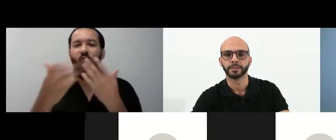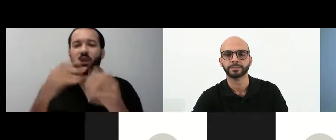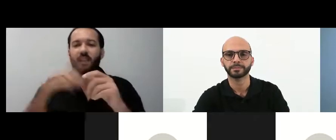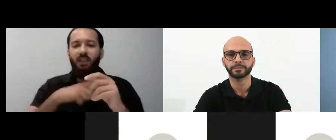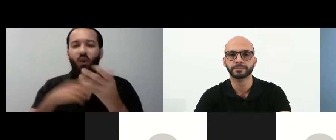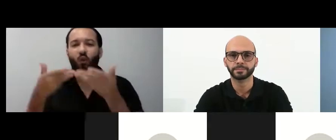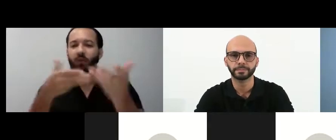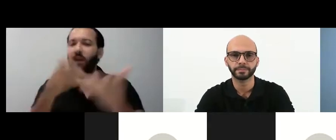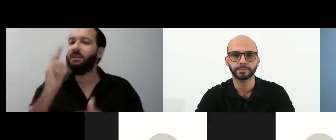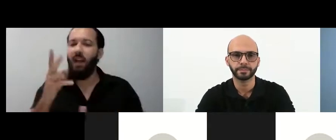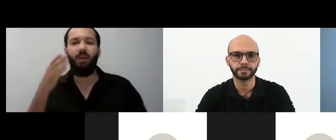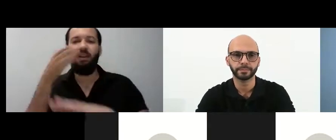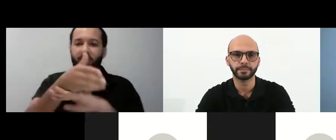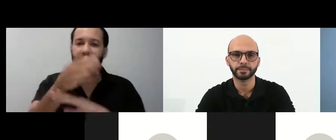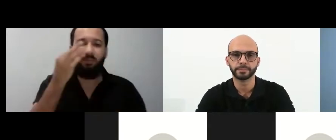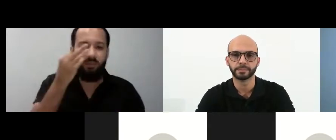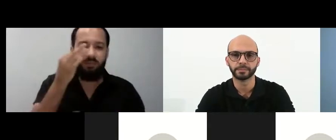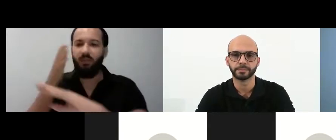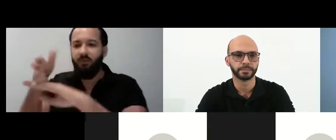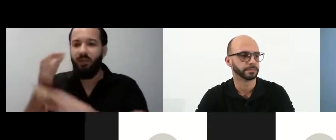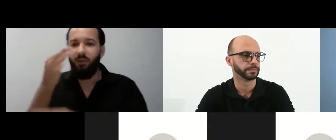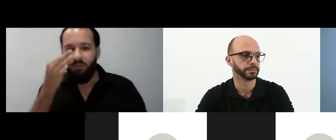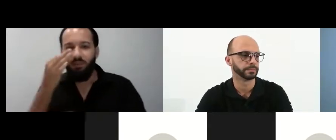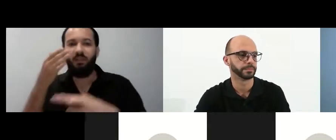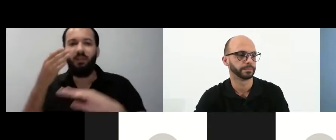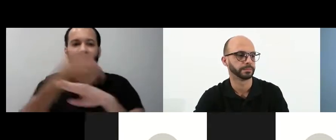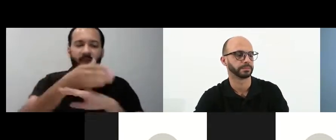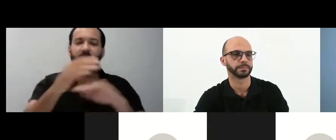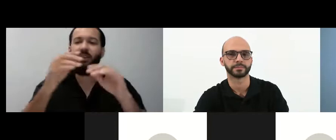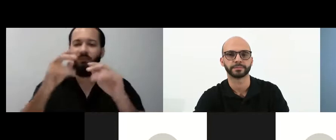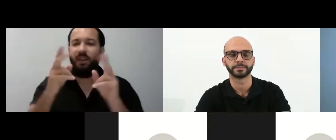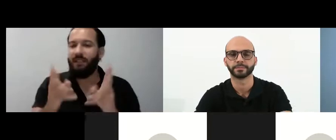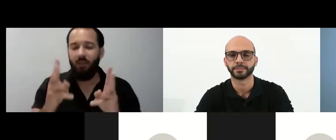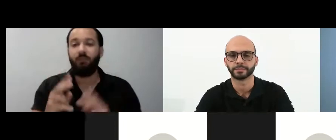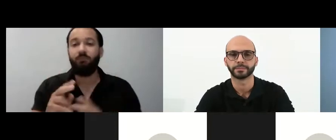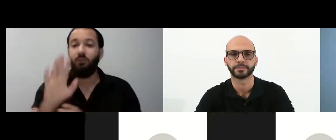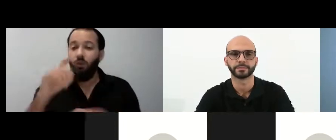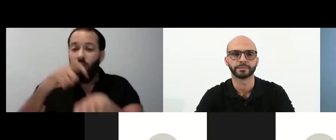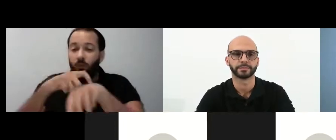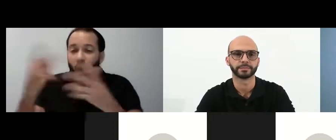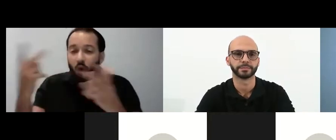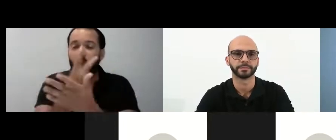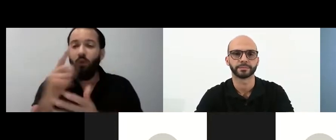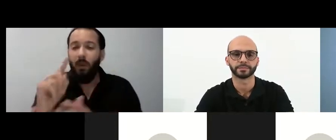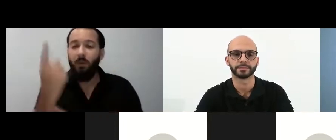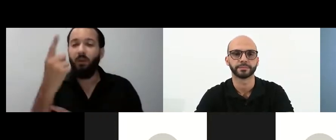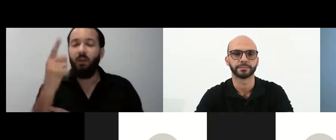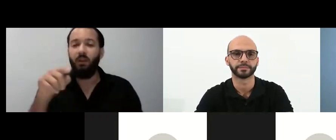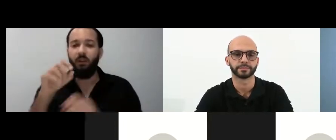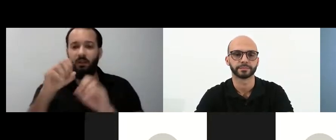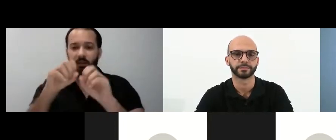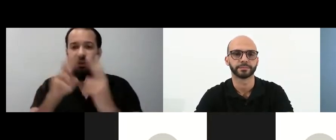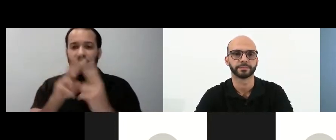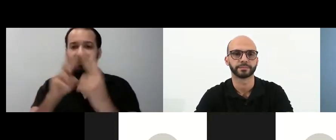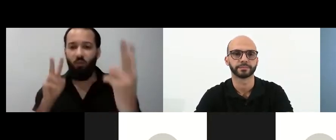seminário, me convidaram para ir assistir palestras, seminários, mas